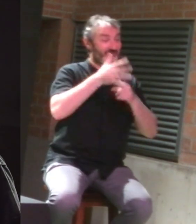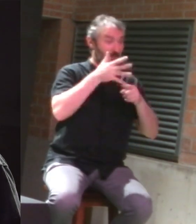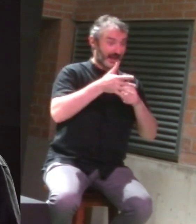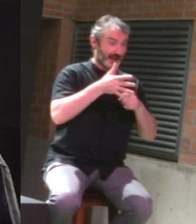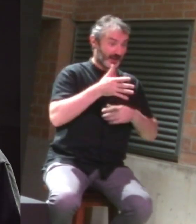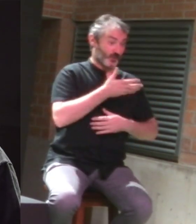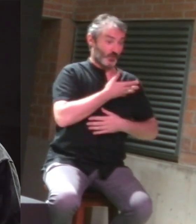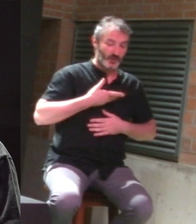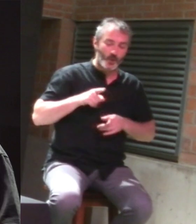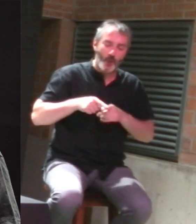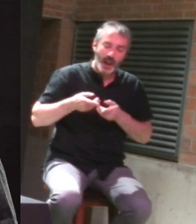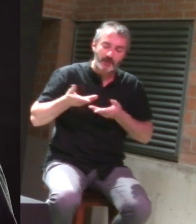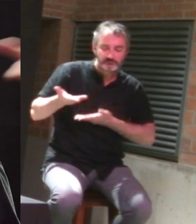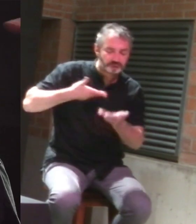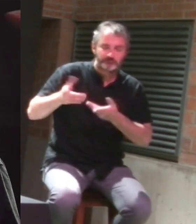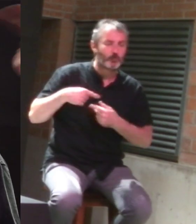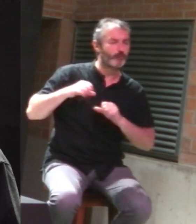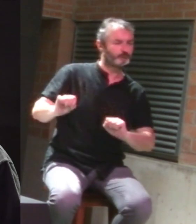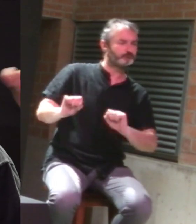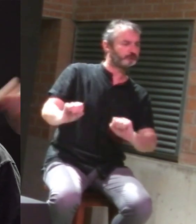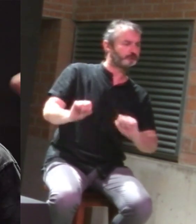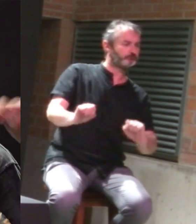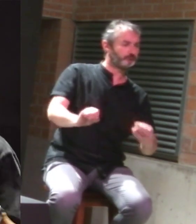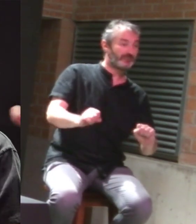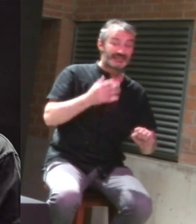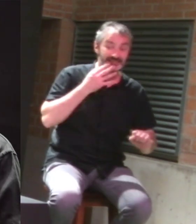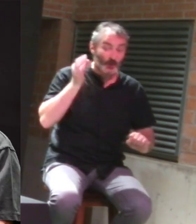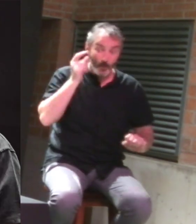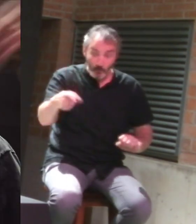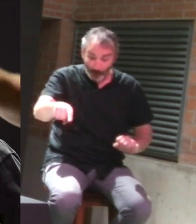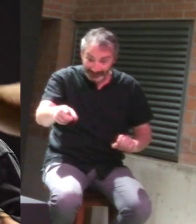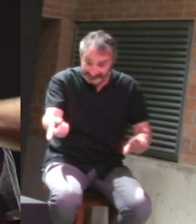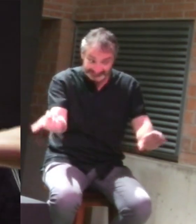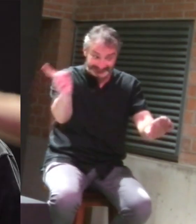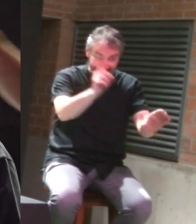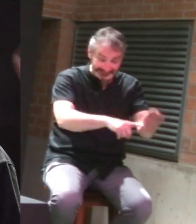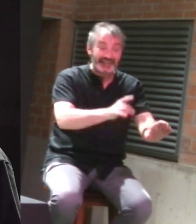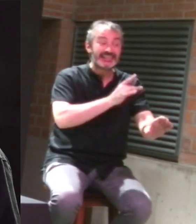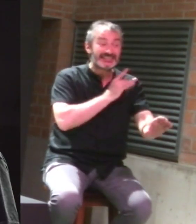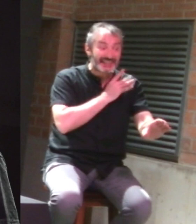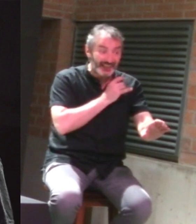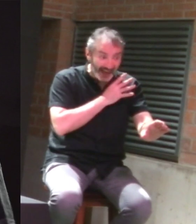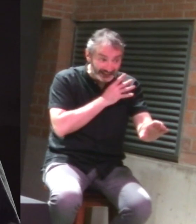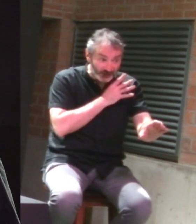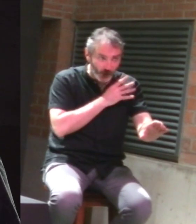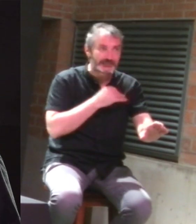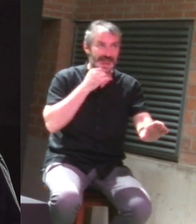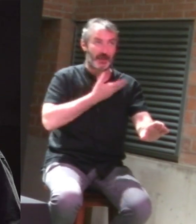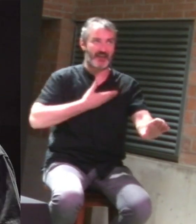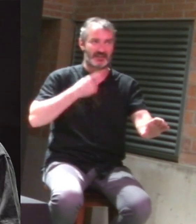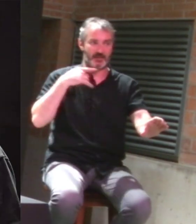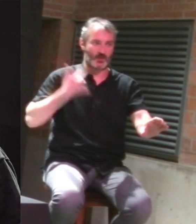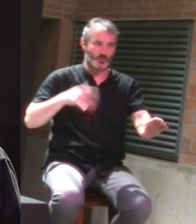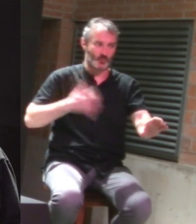facilitar la tarea. Eran muy conscientes de que si las mujeres se afiliaban y se organizaban en estas sociedades de